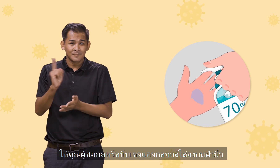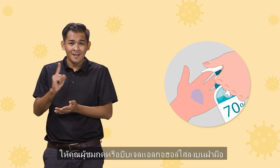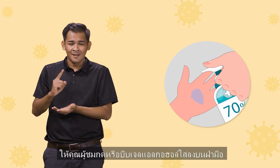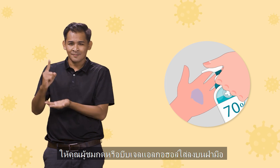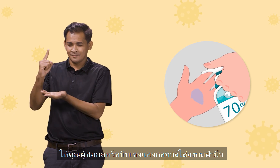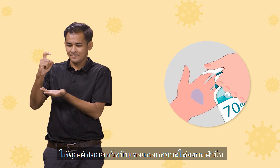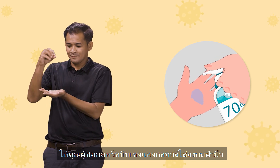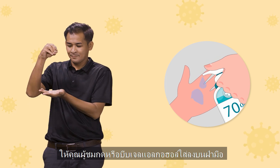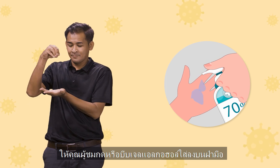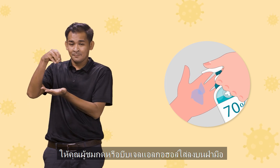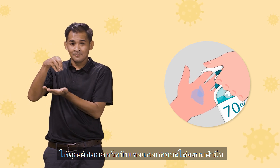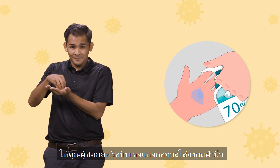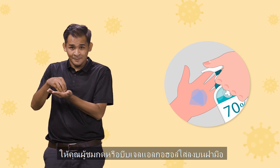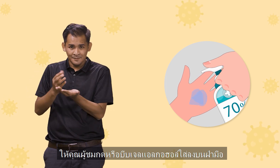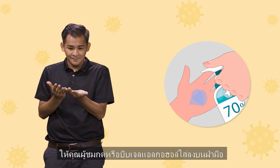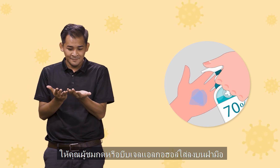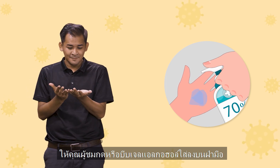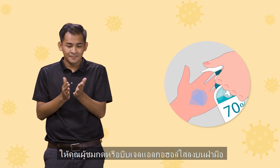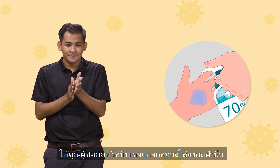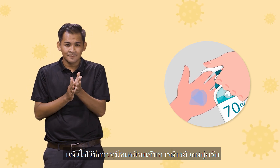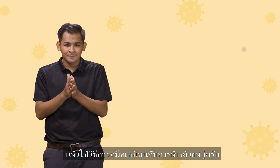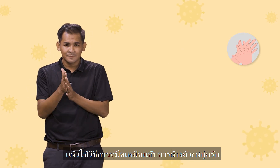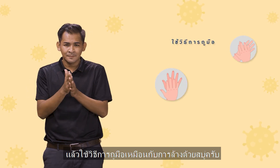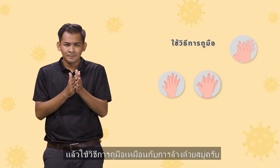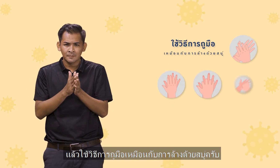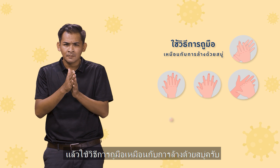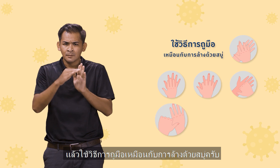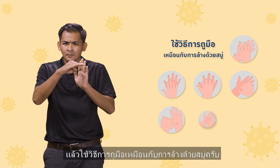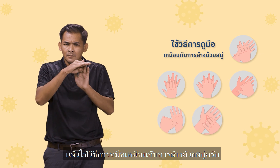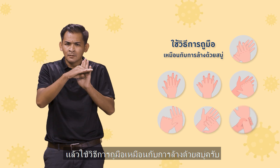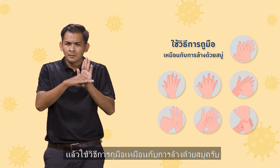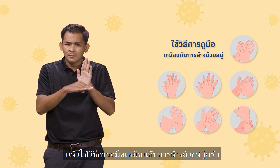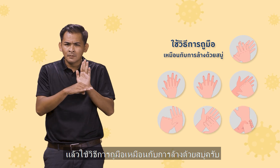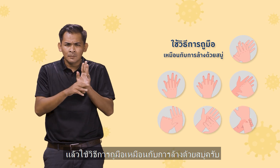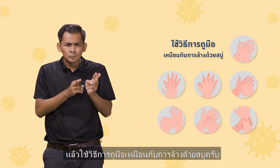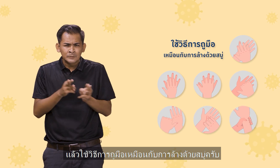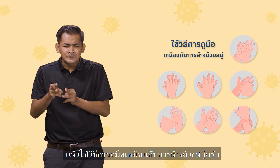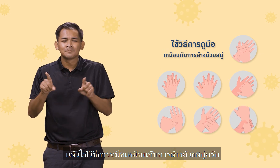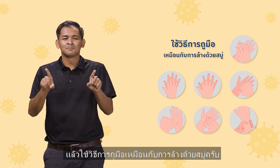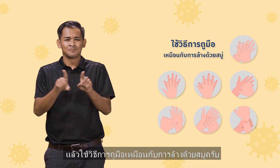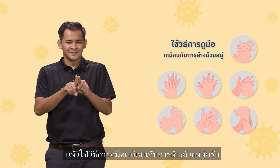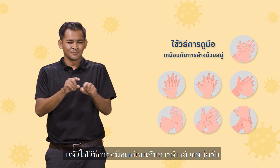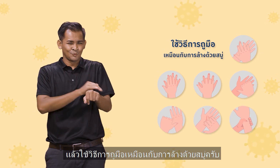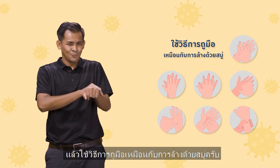รือบีบเจลแอลกอฮอล์ใส่ลงบนฝ่ามือแล้วใช้วิธีการถูมือเหมือนกับการล้างด้วยสบู่ครับ